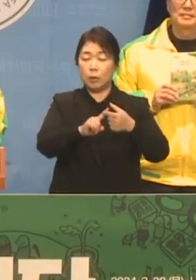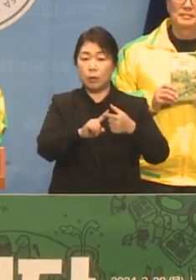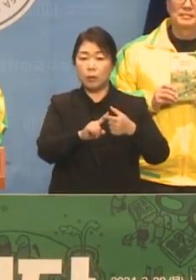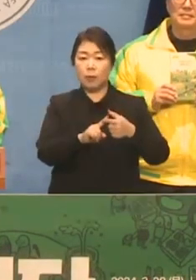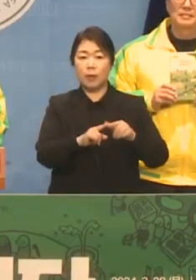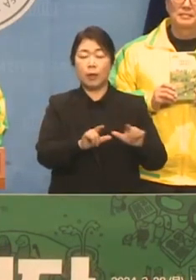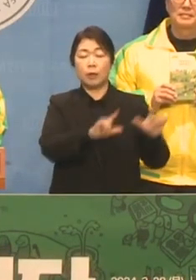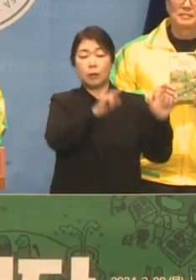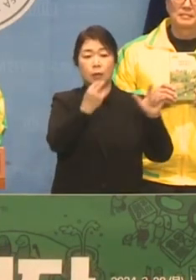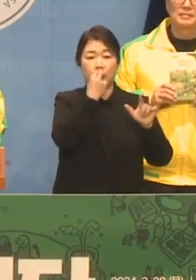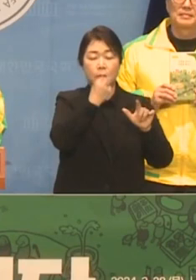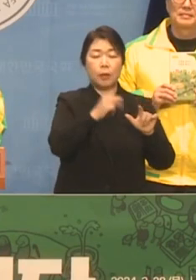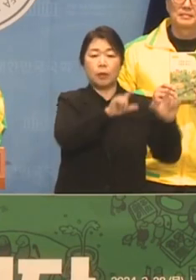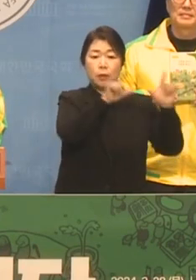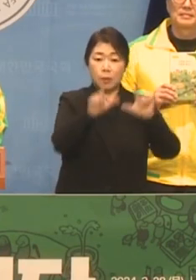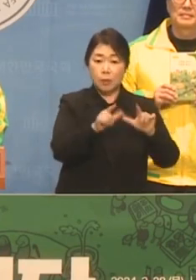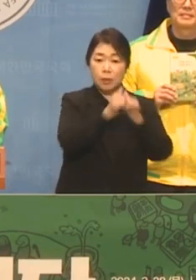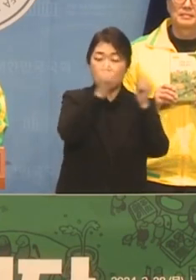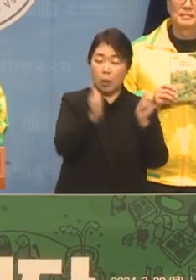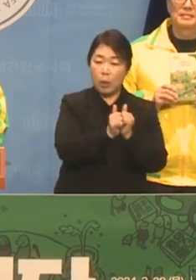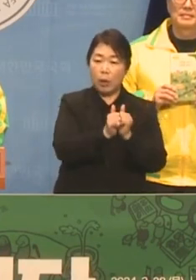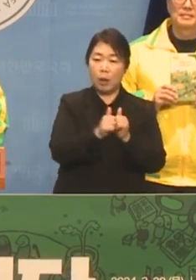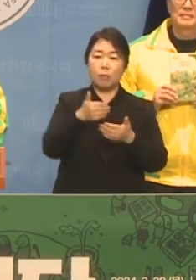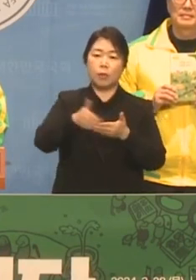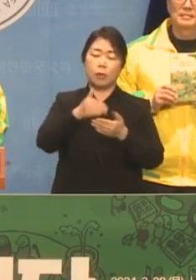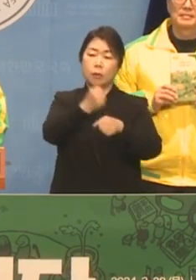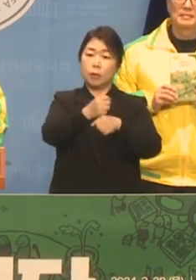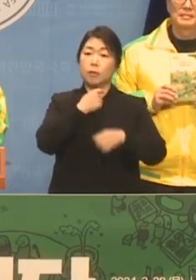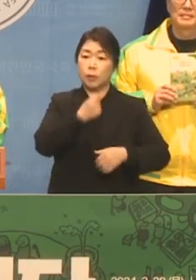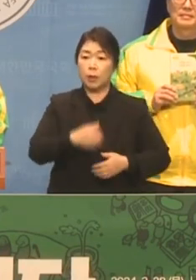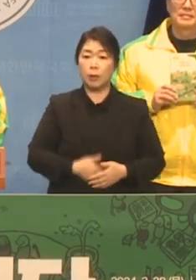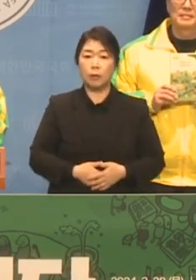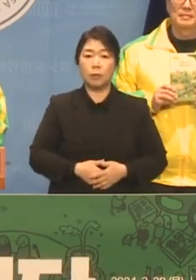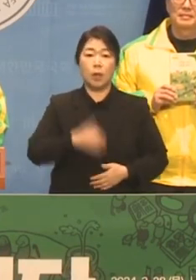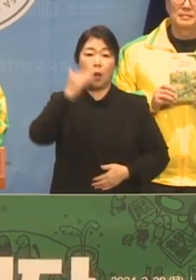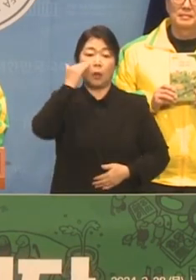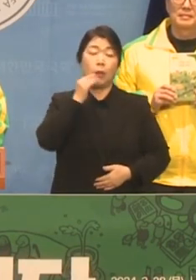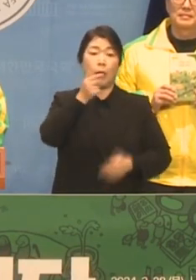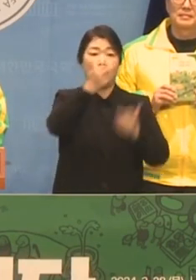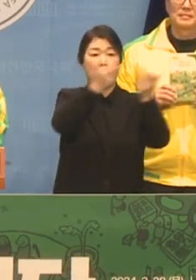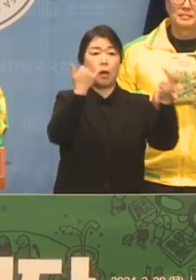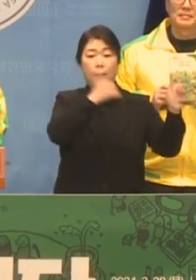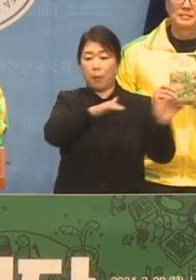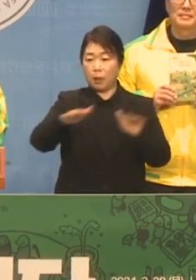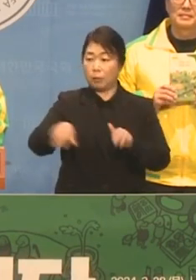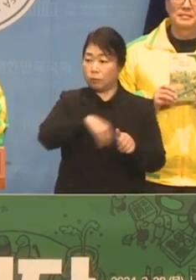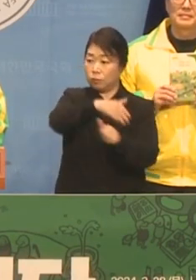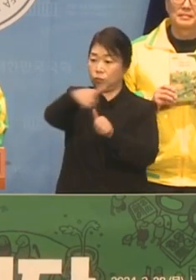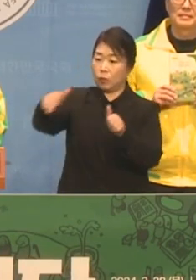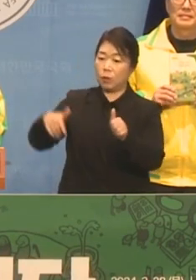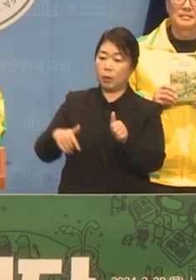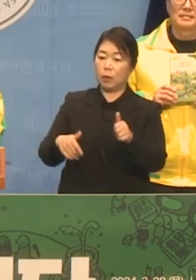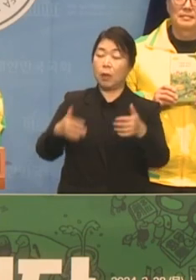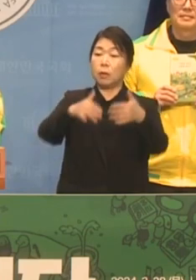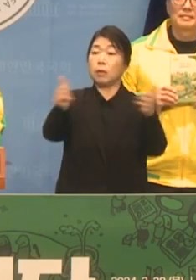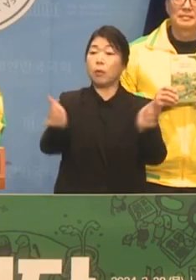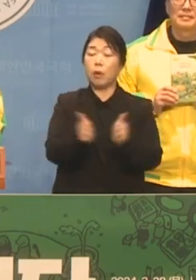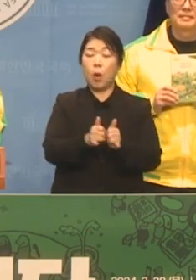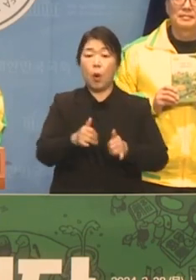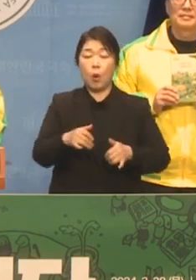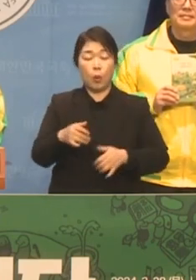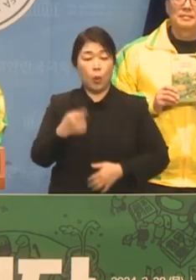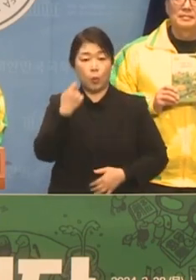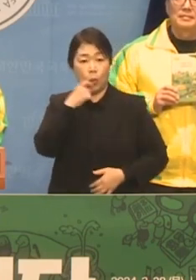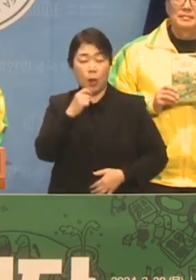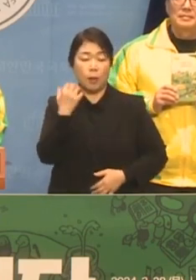생태와 사 를 그리고 했습니다 녹빛의 산과 바다가 주위를 둘러싼 풍수 사이로 노란빛 마을이